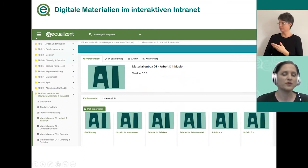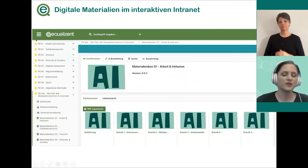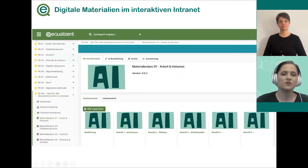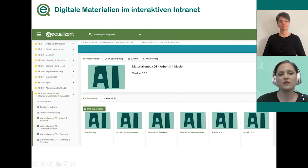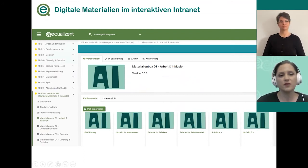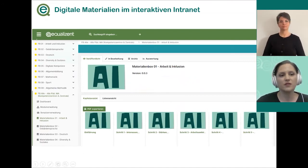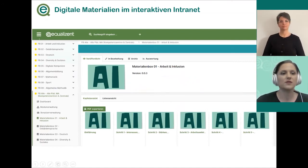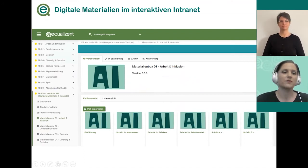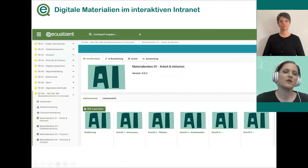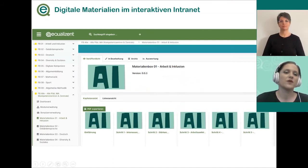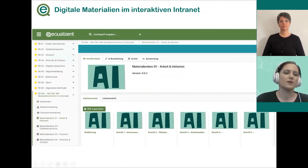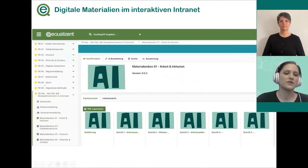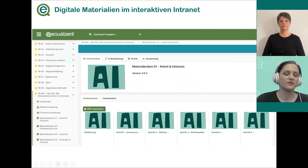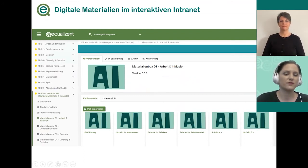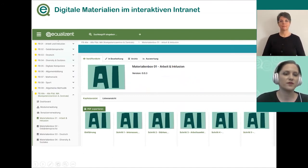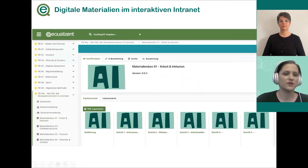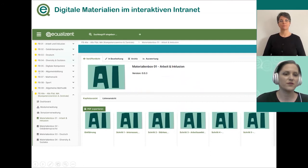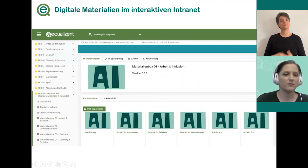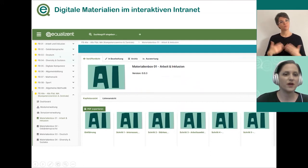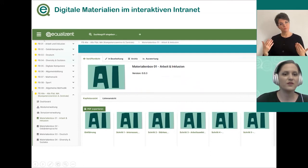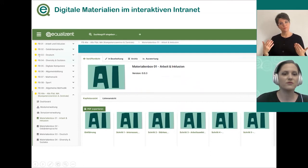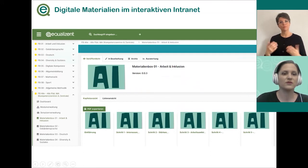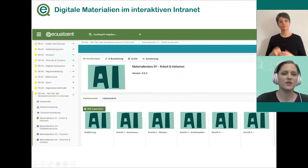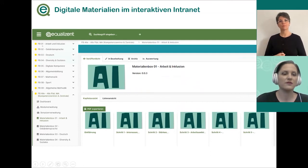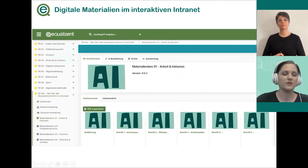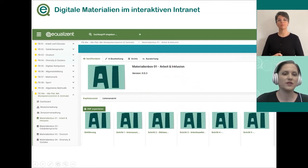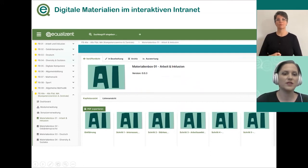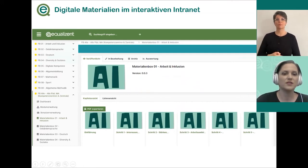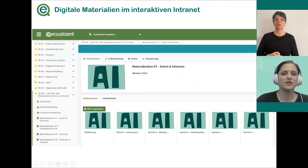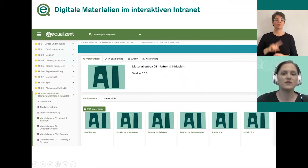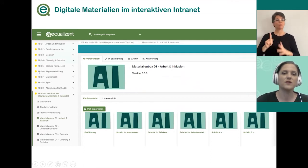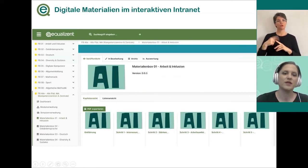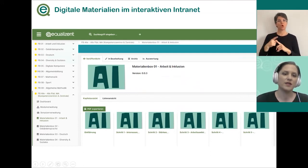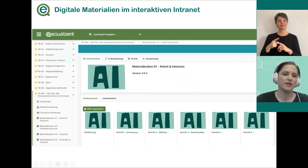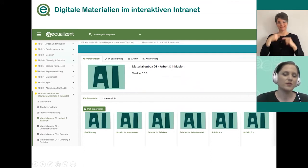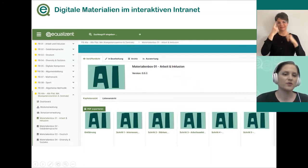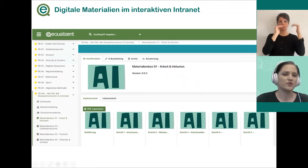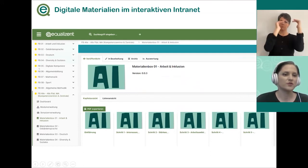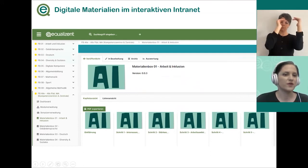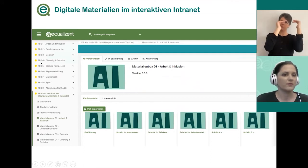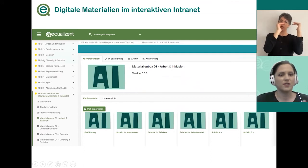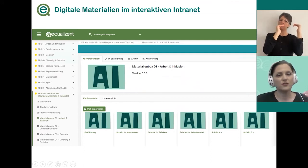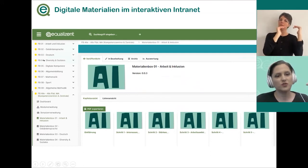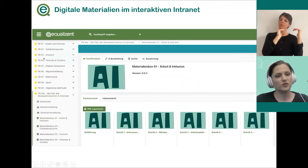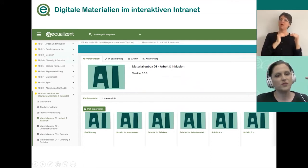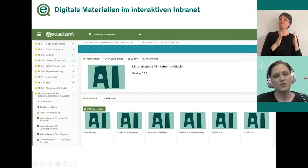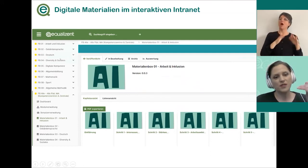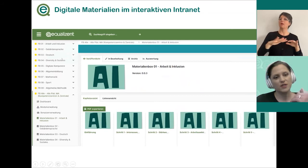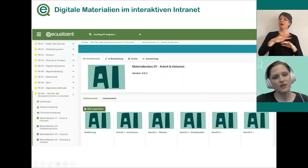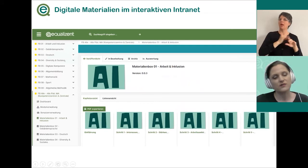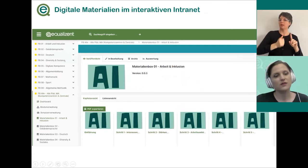Im Econet, so nennen wir das. Wir haben es auch in Fachbereiche unterteilt, wie man hier links sieht. Und wir haben das ganz